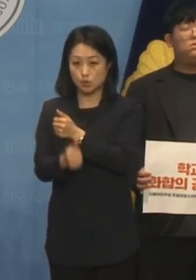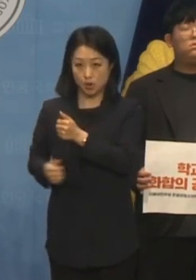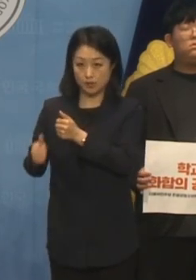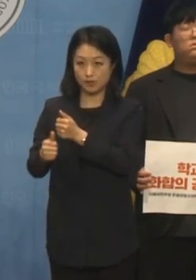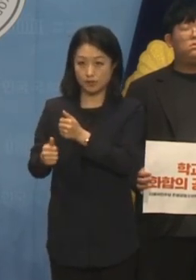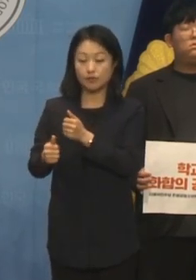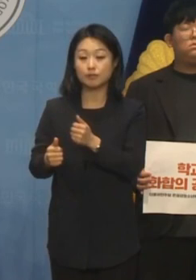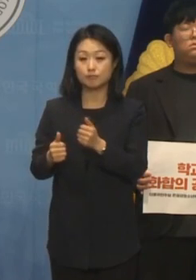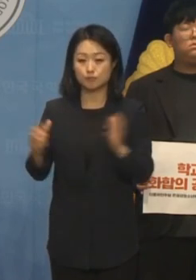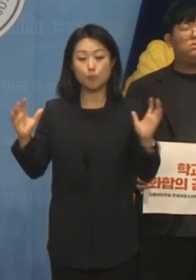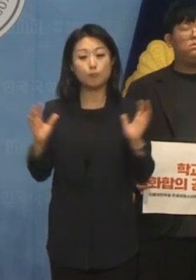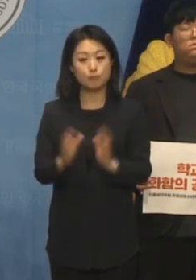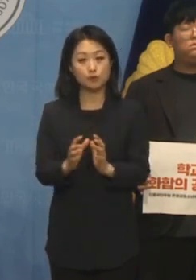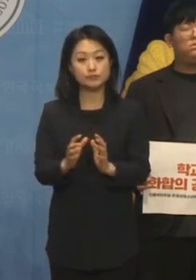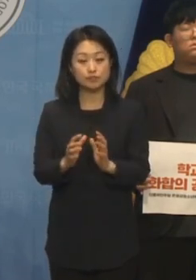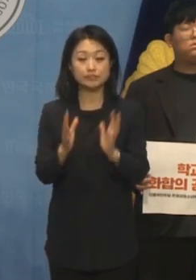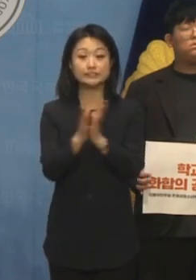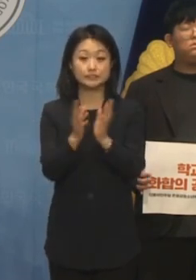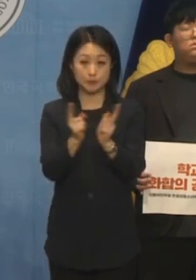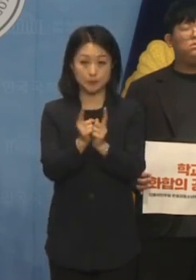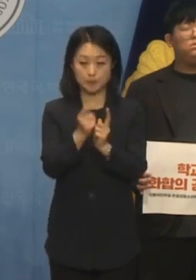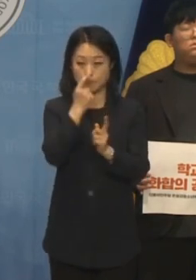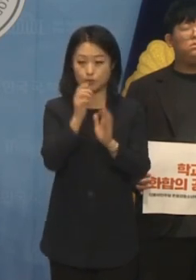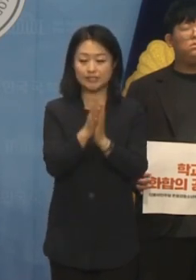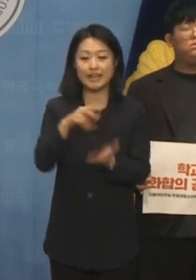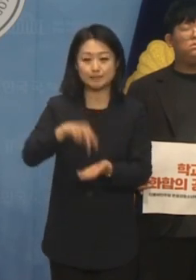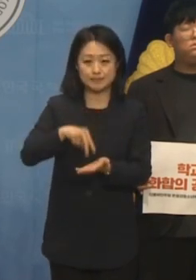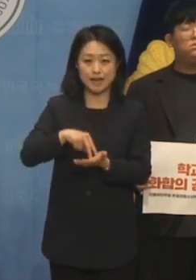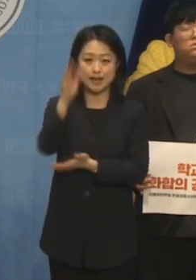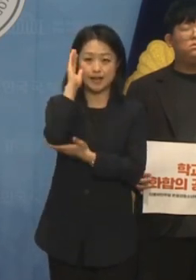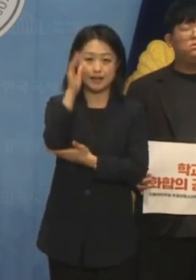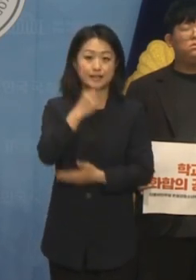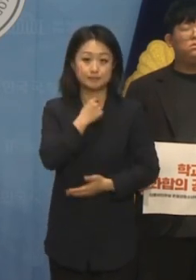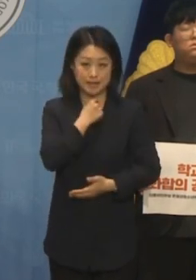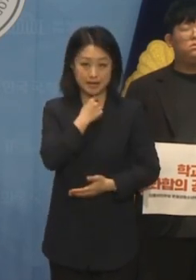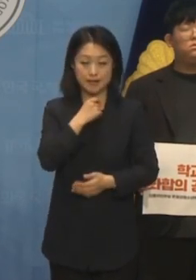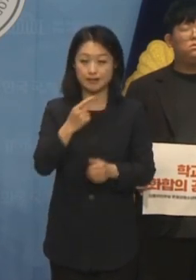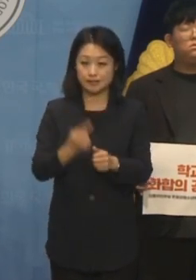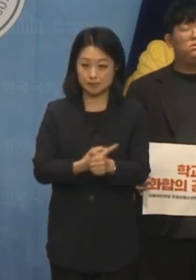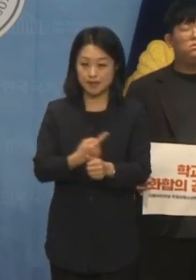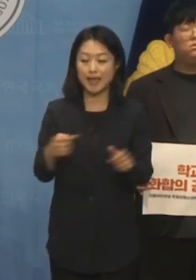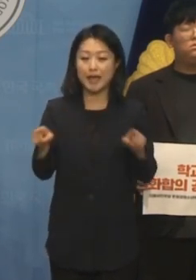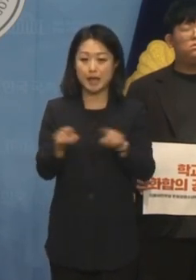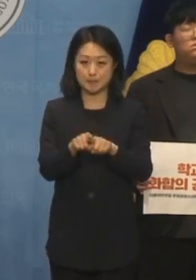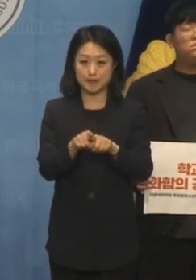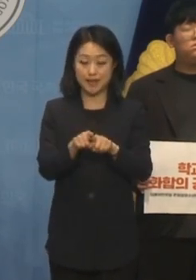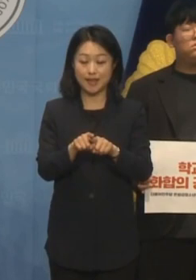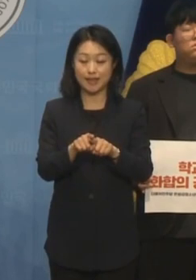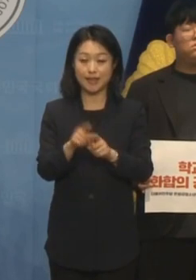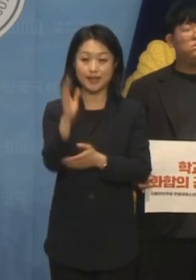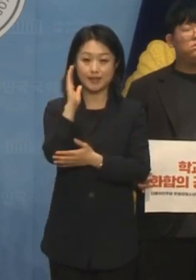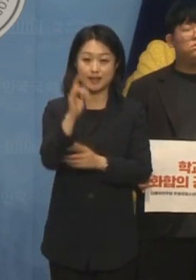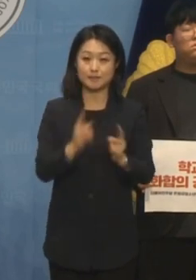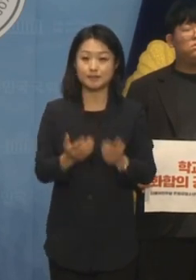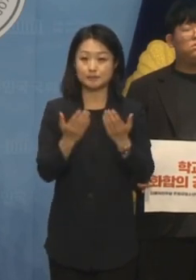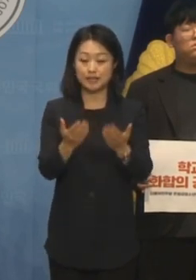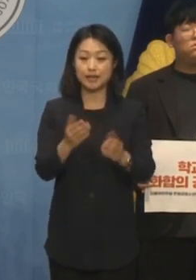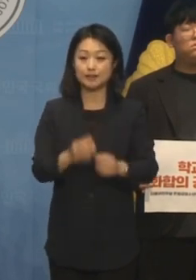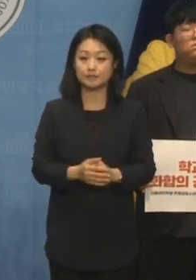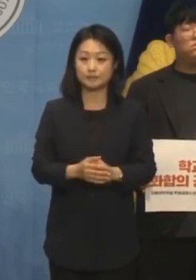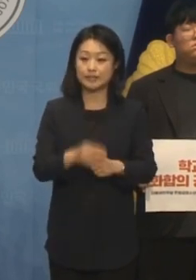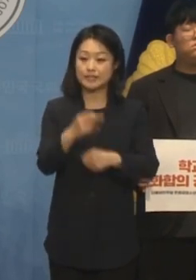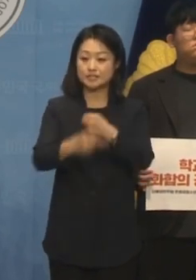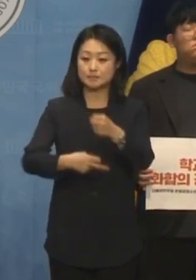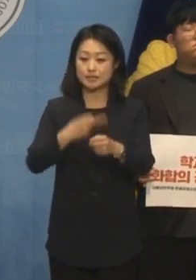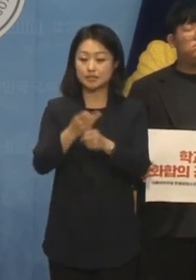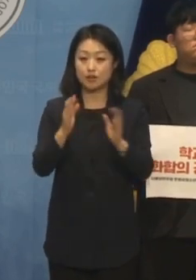청소년위원회 분들께서 직접 목소리를 내고 싶다라고 요청을 해주셔서 함께 하게 되었습니다. 12년